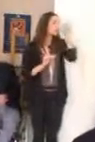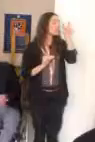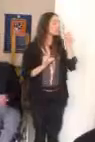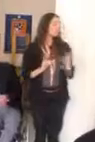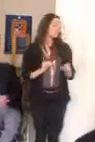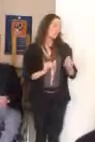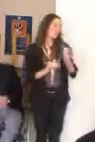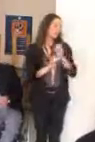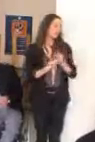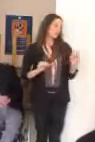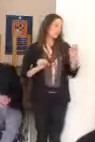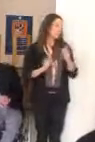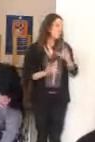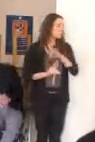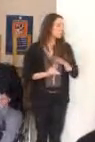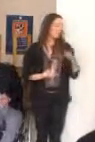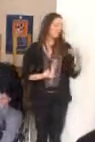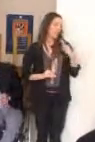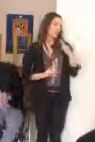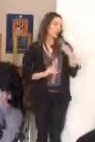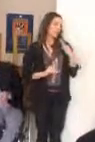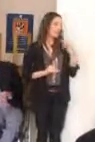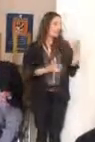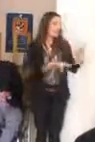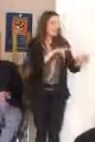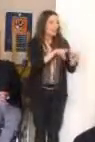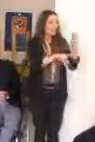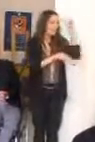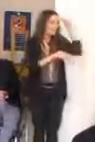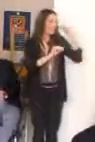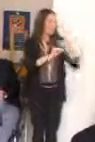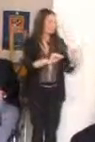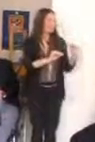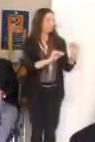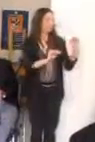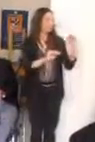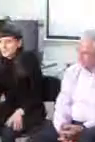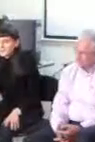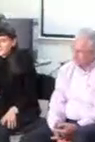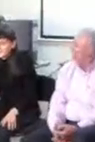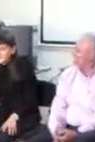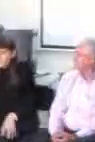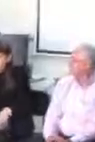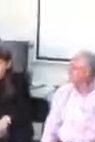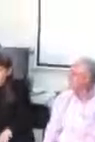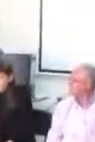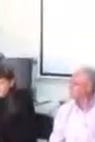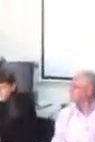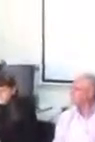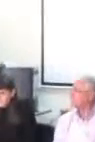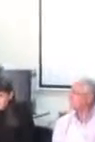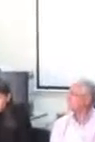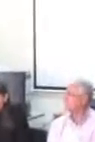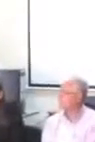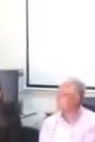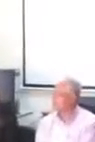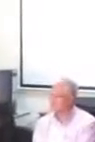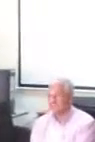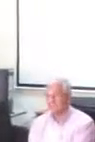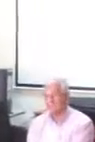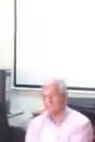بعدين بتعلم اولادنا وبتربيهم تربيه صالحه. احنا اليوم موجودين عشان